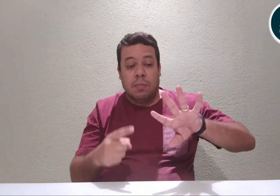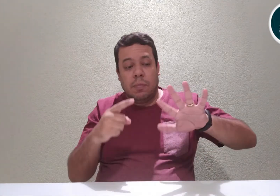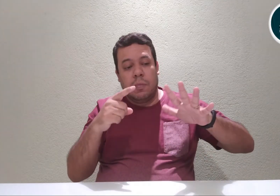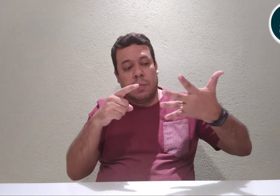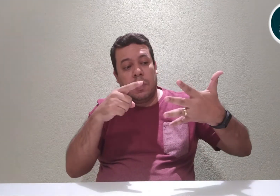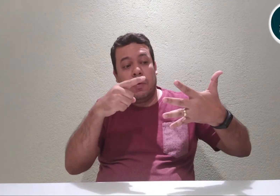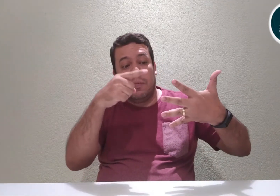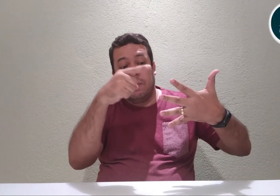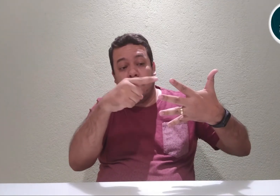Nada disso.